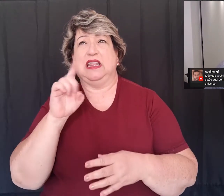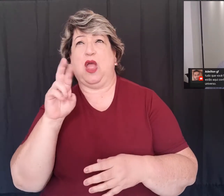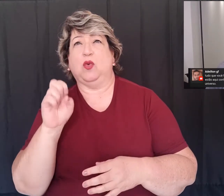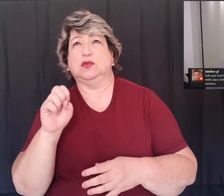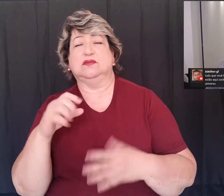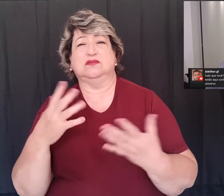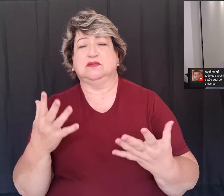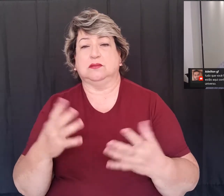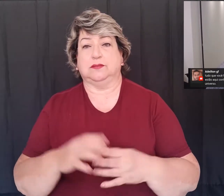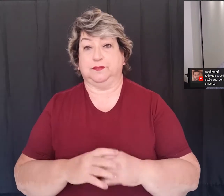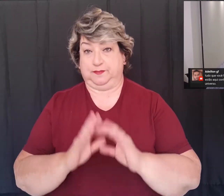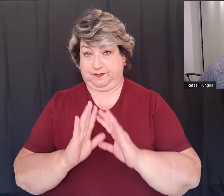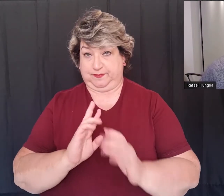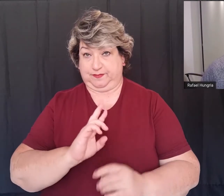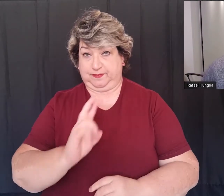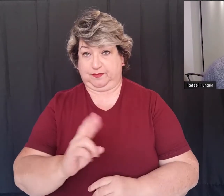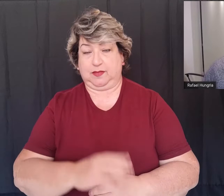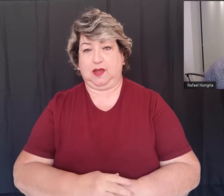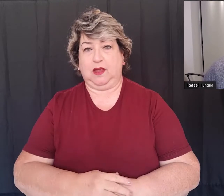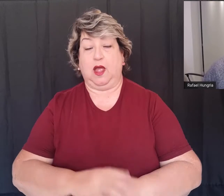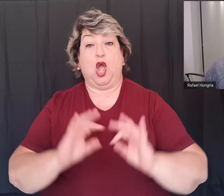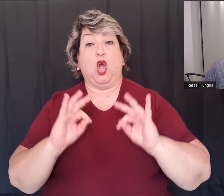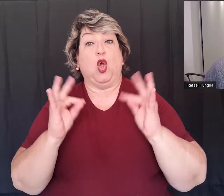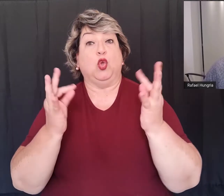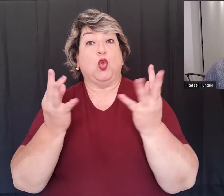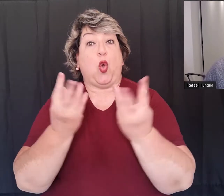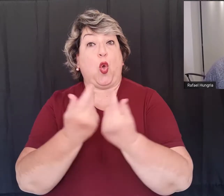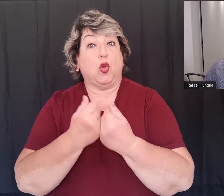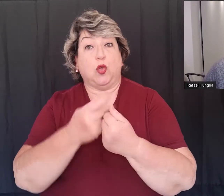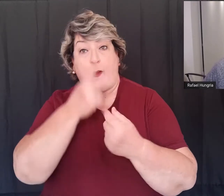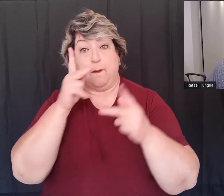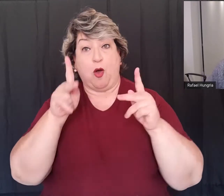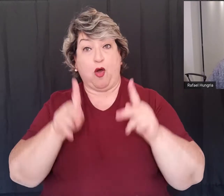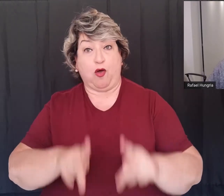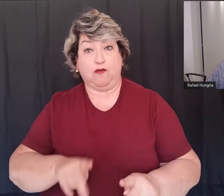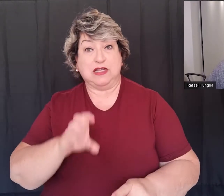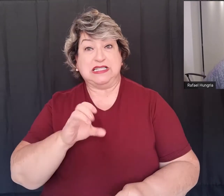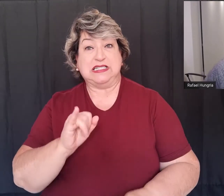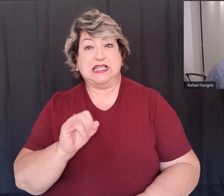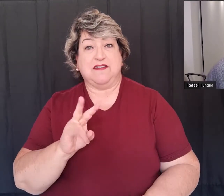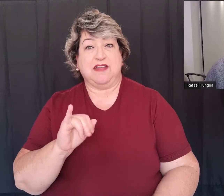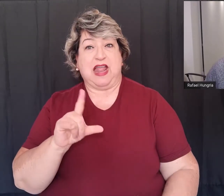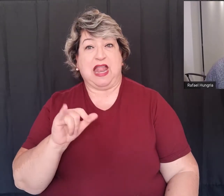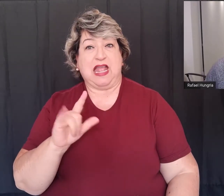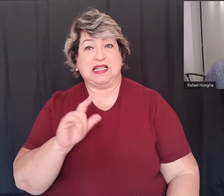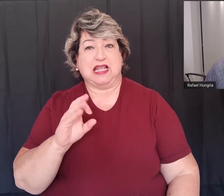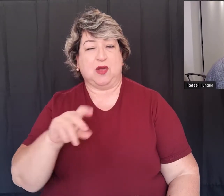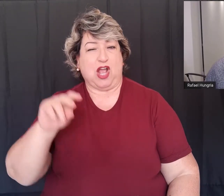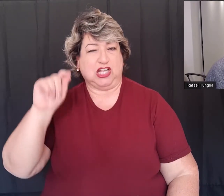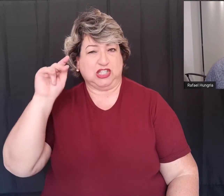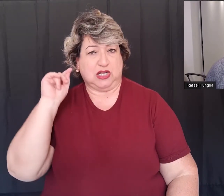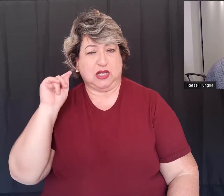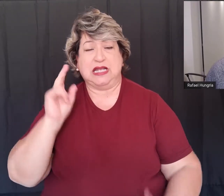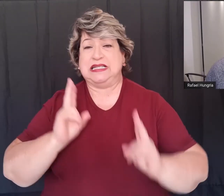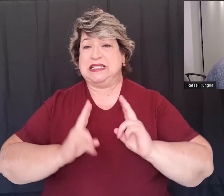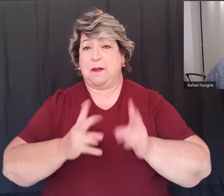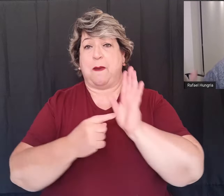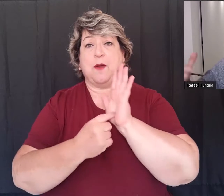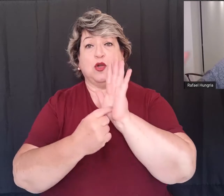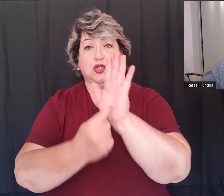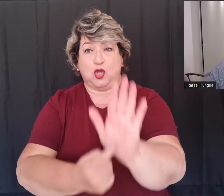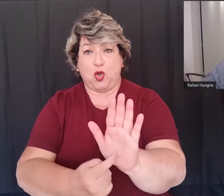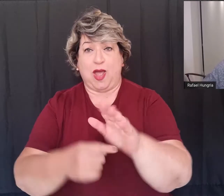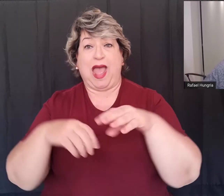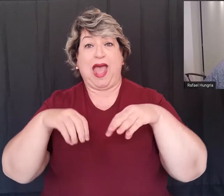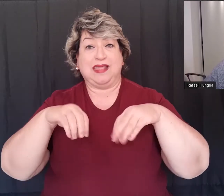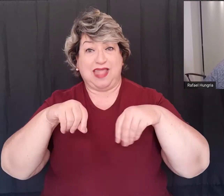sobre Deus e o universo. Todas as civilizações antigas apresentavam a Terra no seu verdadeiro formato. A